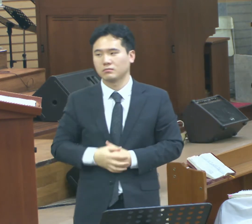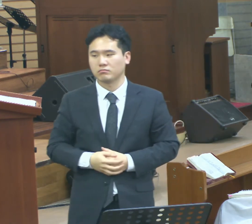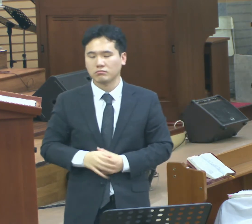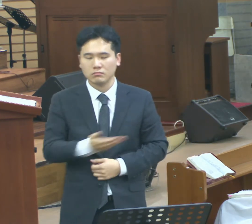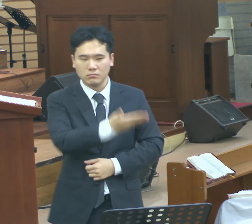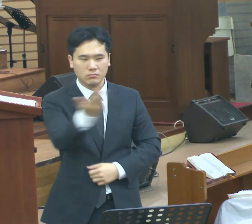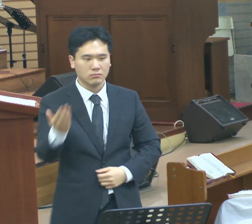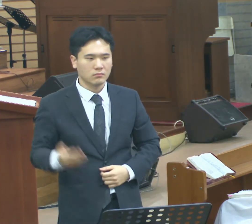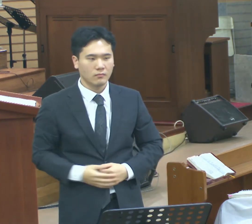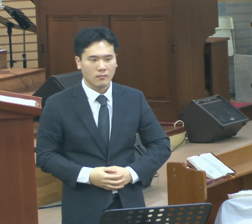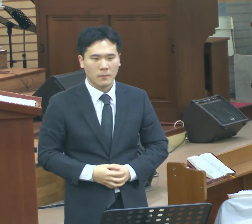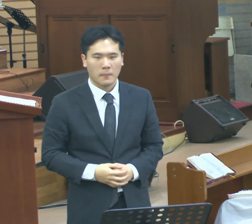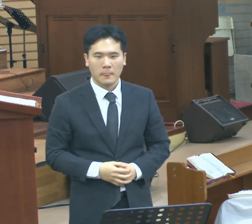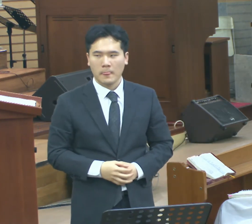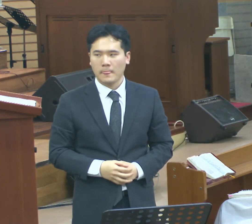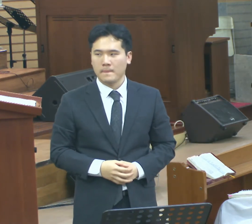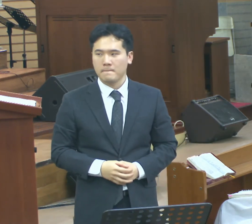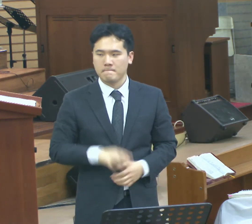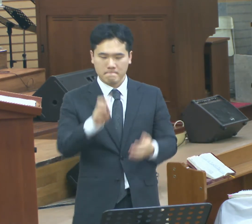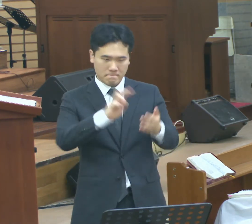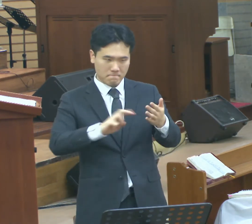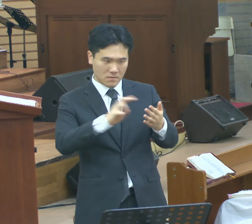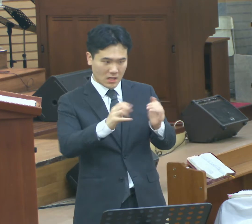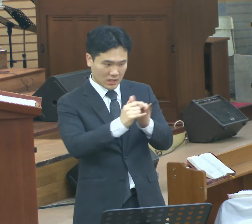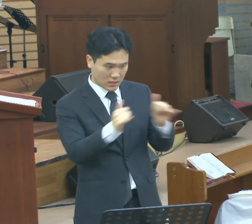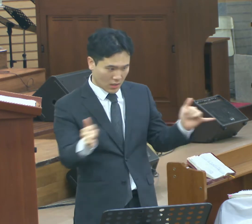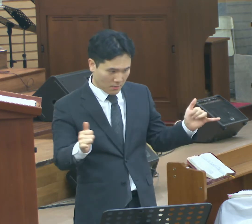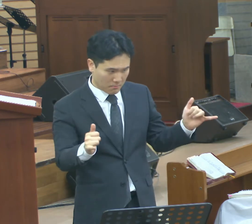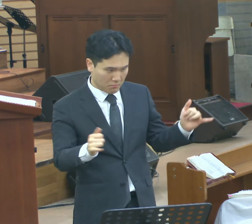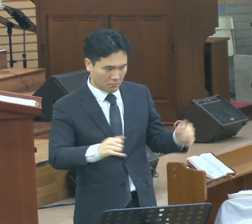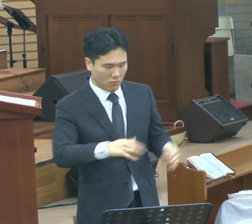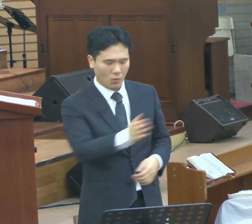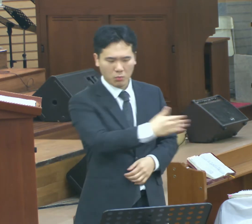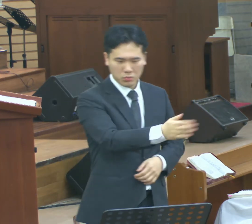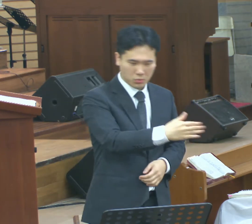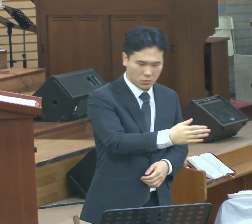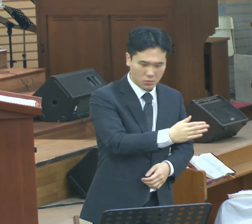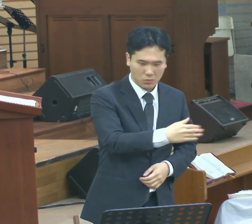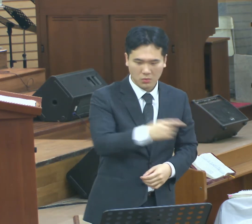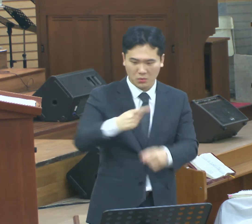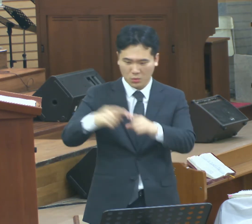성도 여러분 찬양한 사람이 없고 교회가 문들을 닫는다고요?